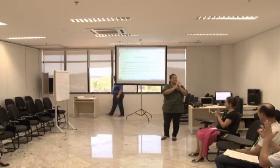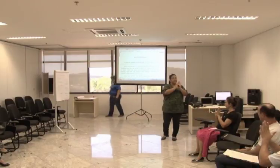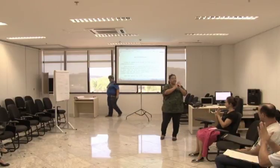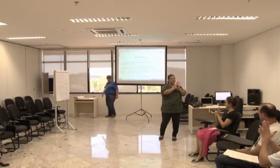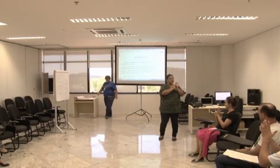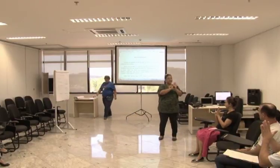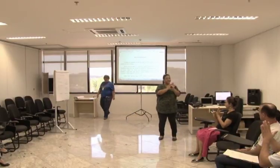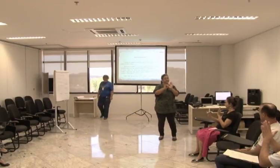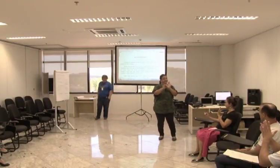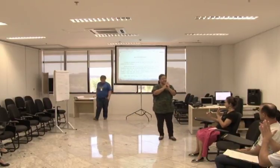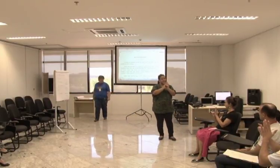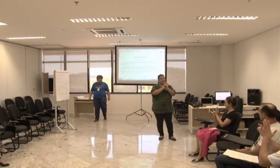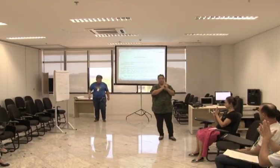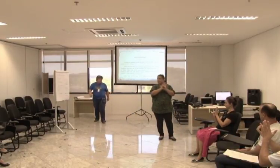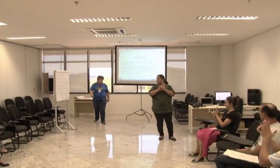Identidade.